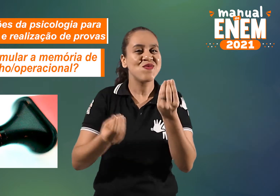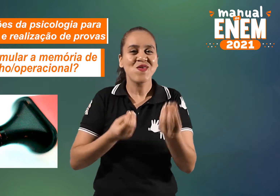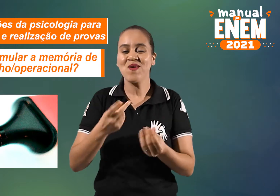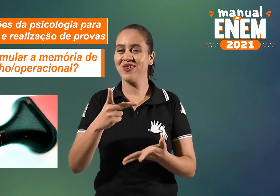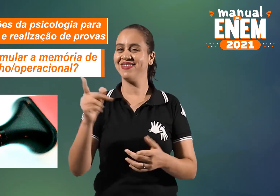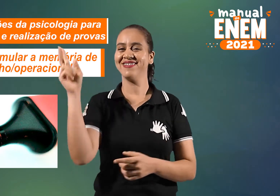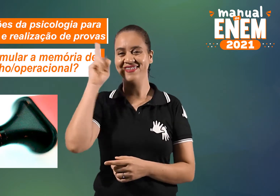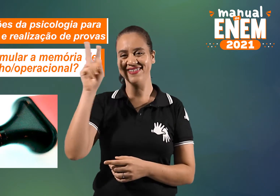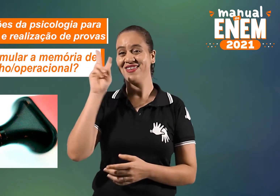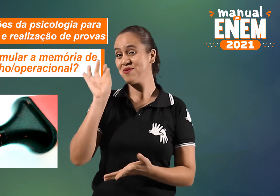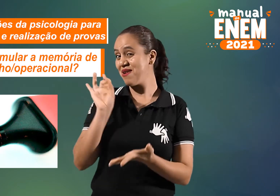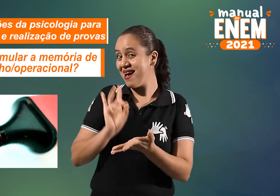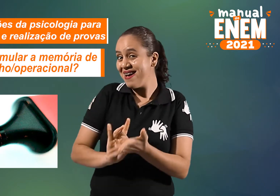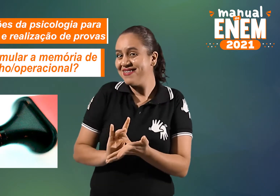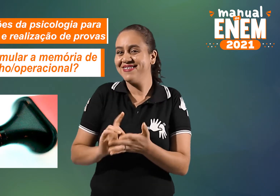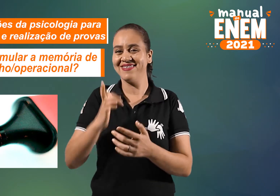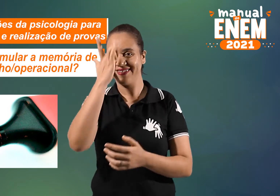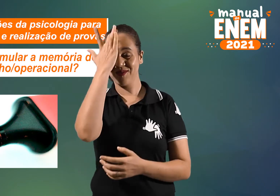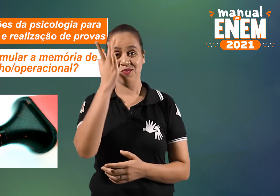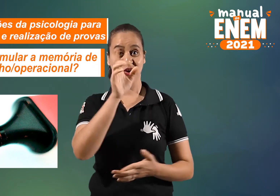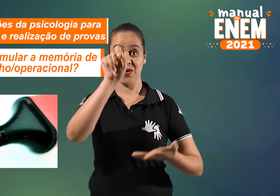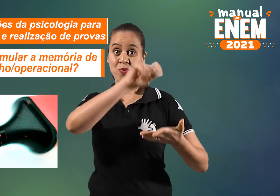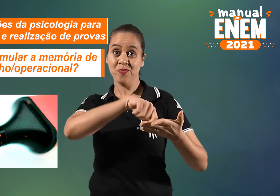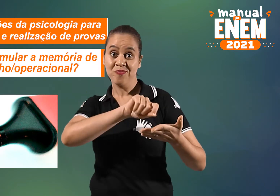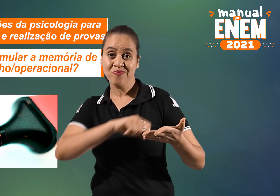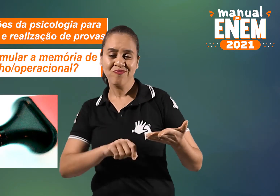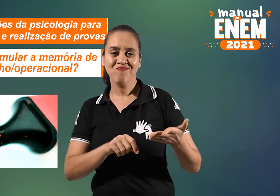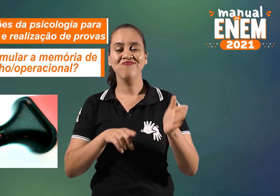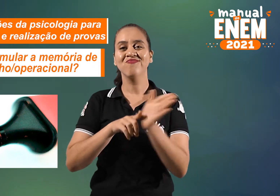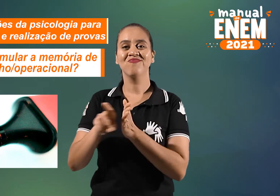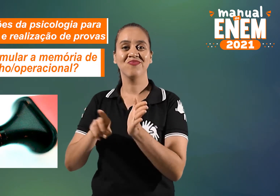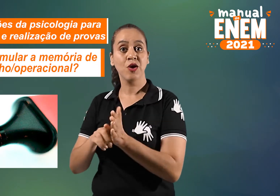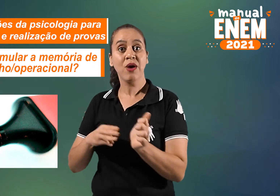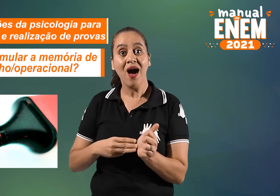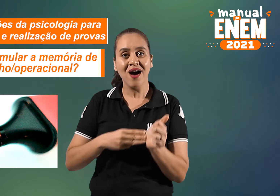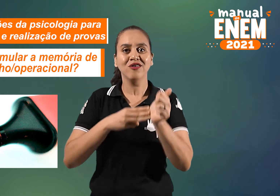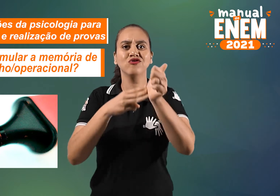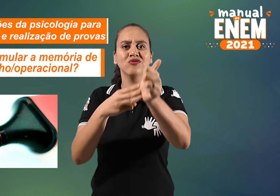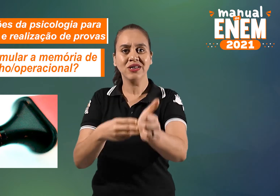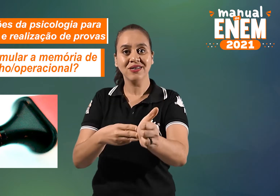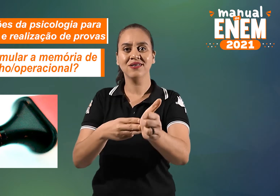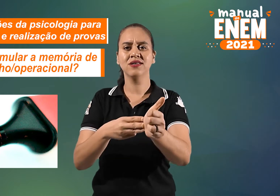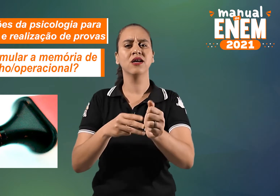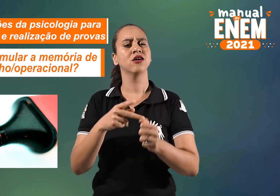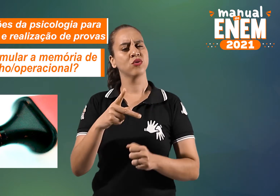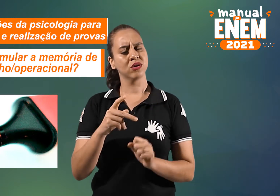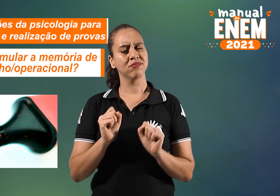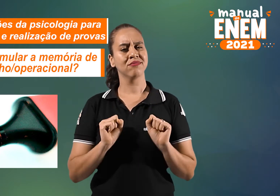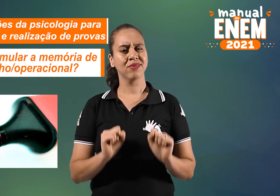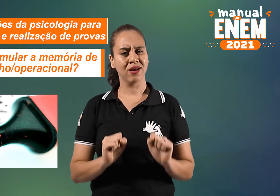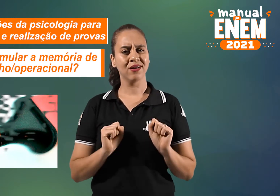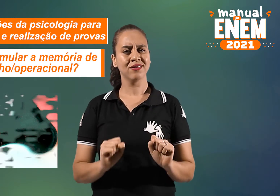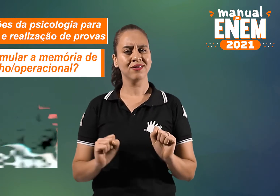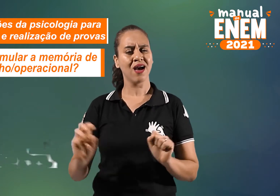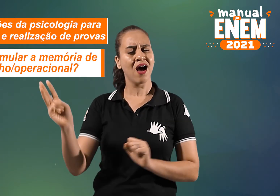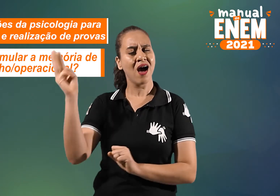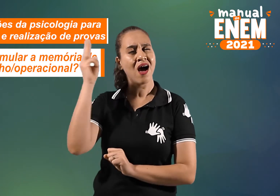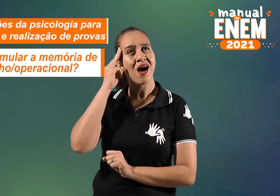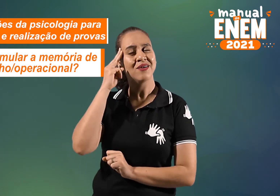mais fácil será de lembrá-las. Escreva pistas ou perguntas guiadoras, assim você precisará que sua memória